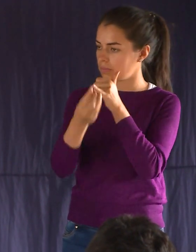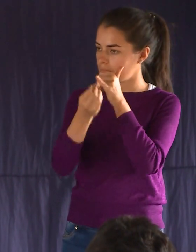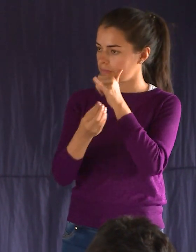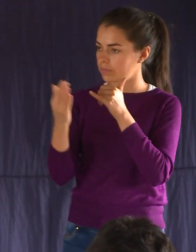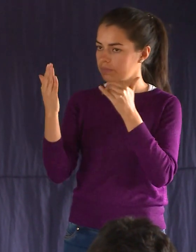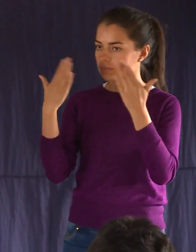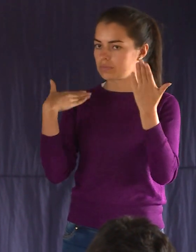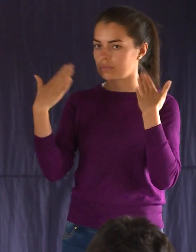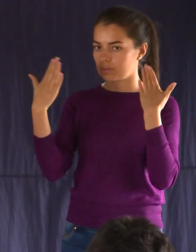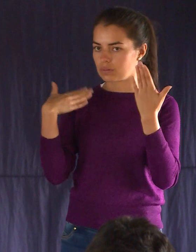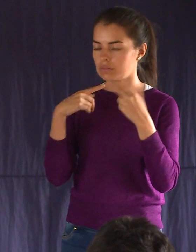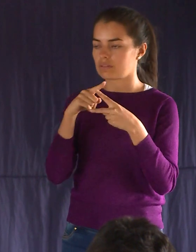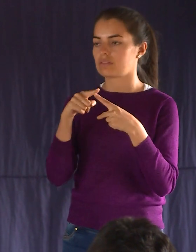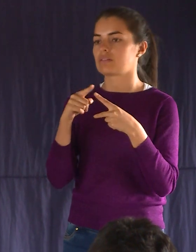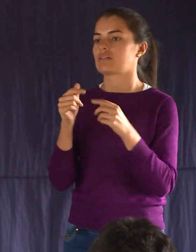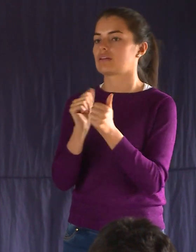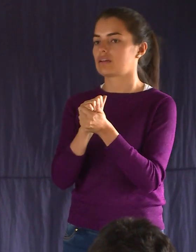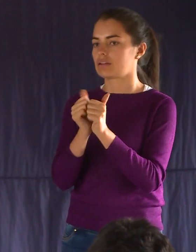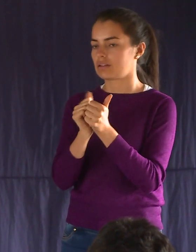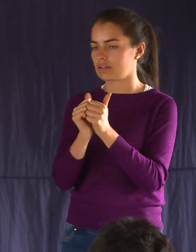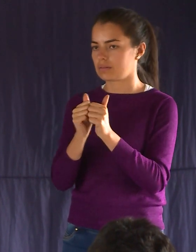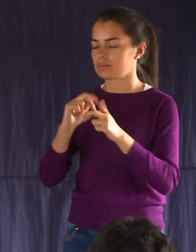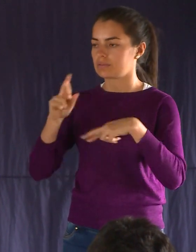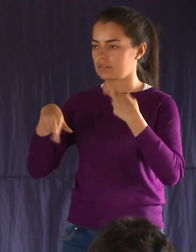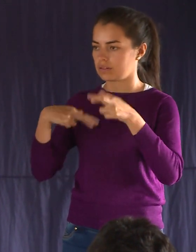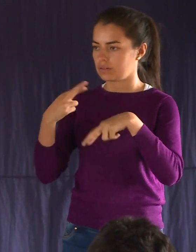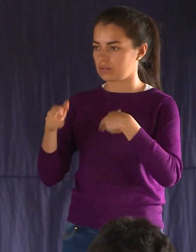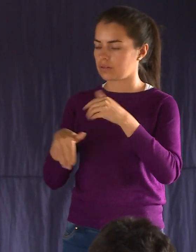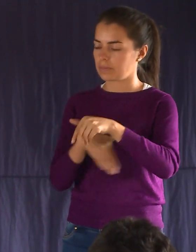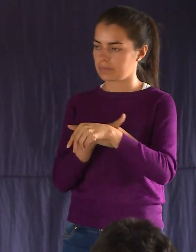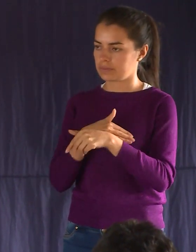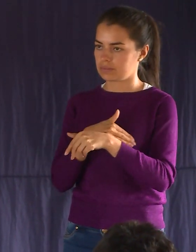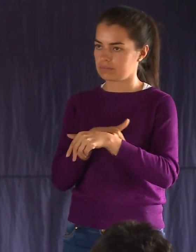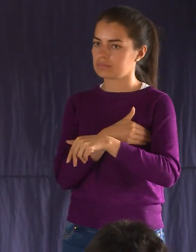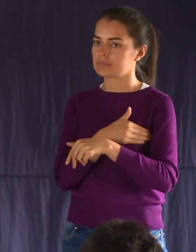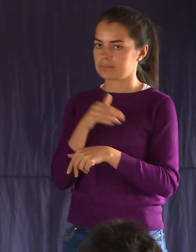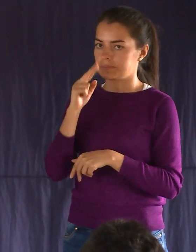Física, Recreación y Deporte del Ministerio de Educación Nacional.